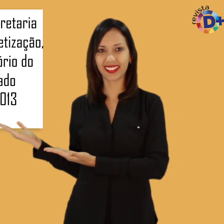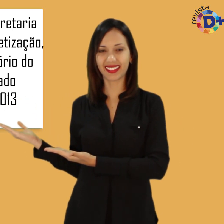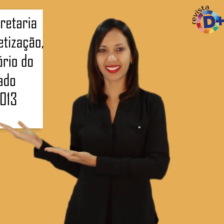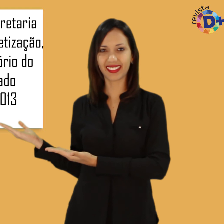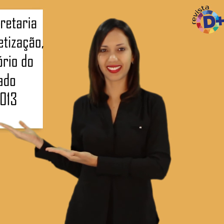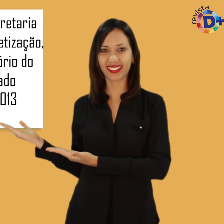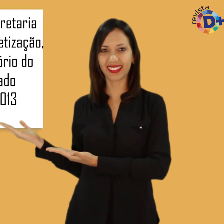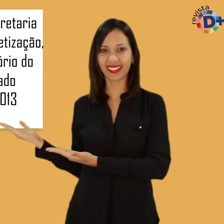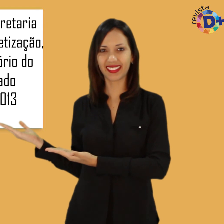1060/2013 e número